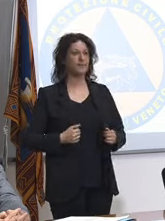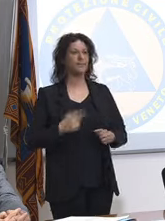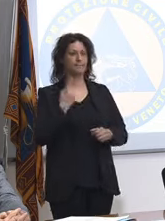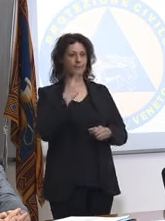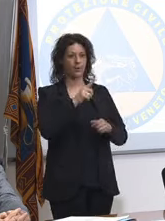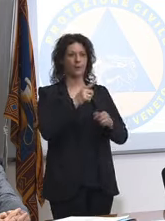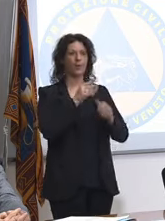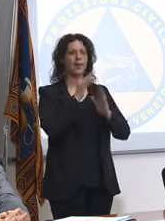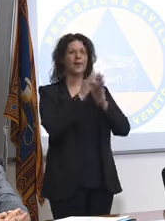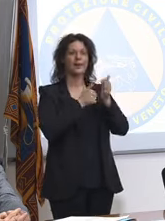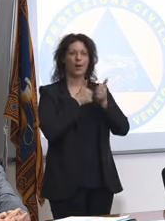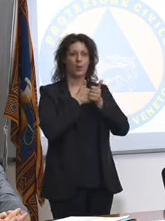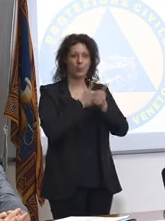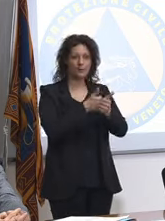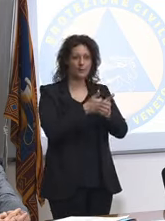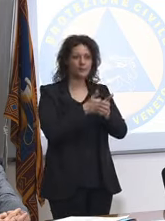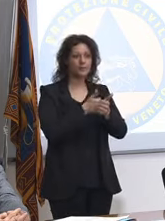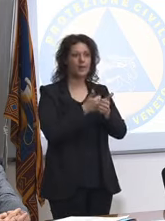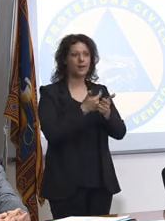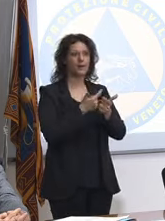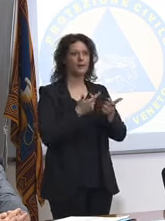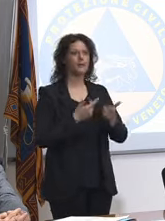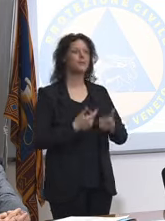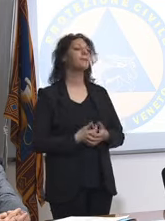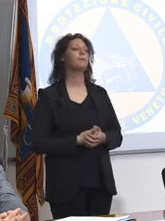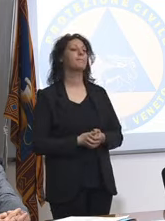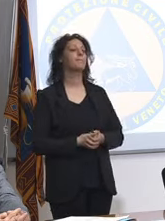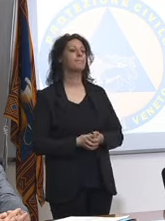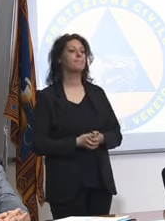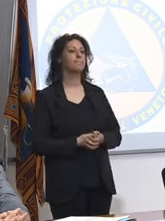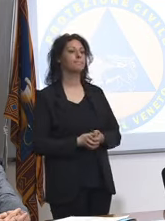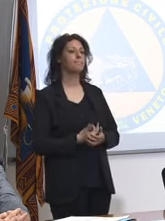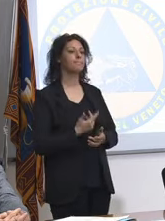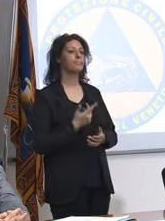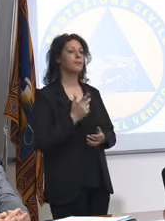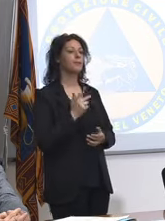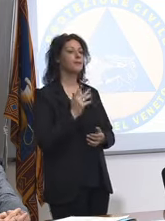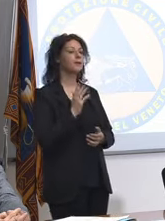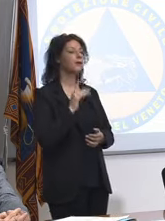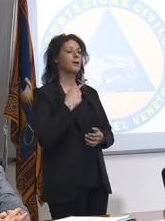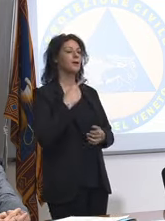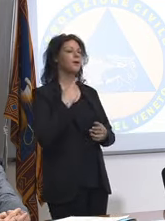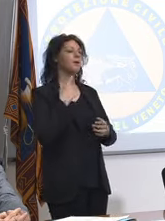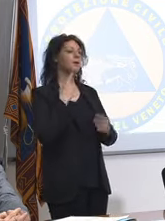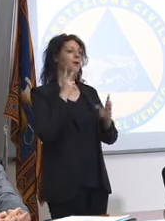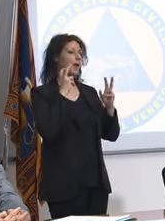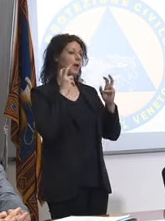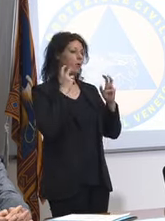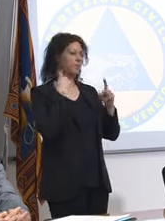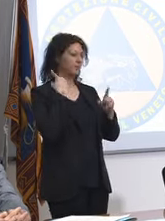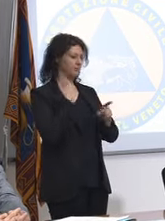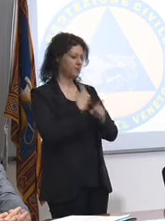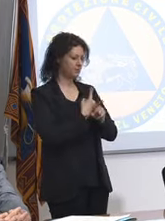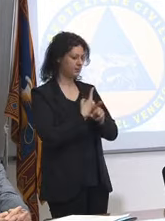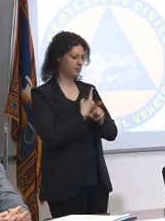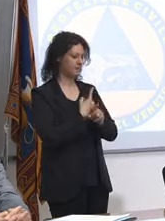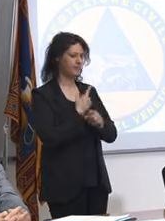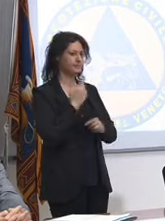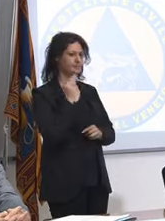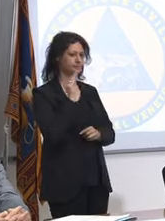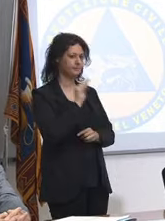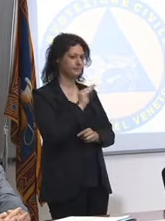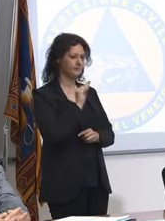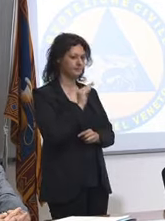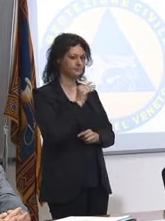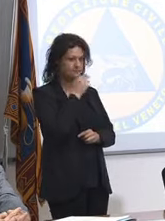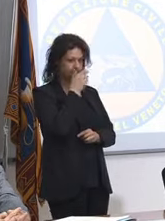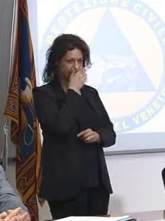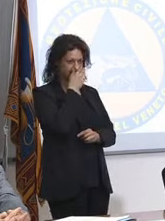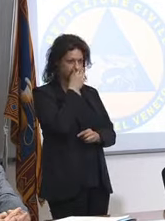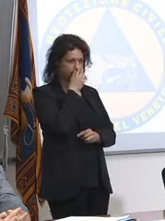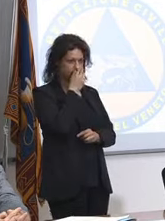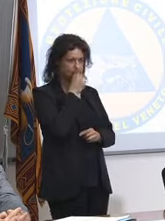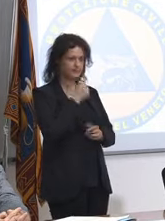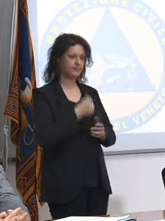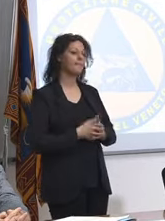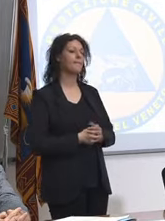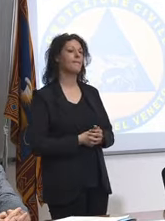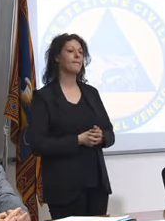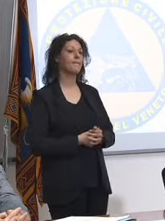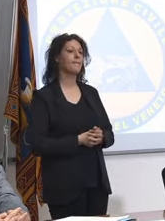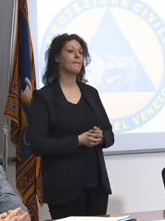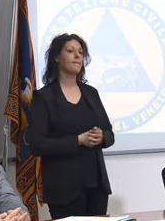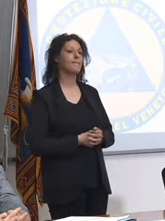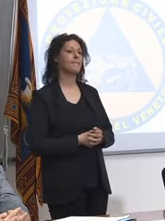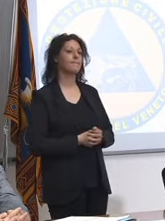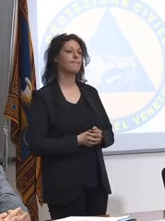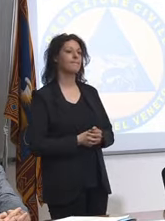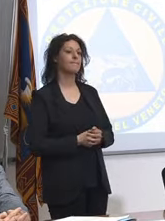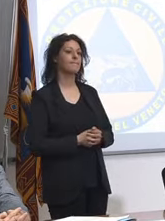guida, penso che sia. Sempre su questo tema, dottoressa, così per continuare poi chiudo la raffica di